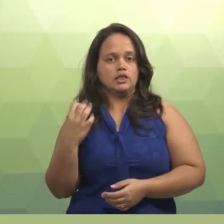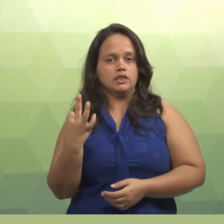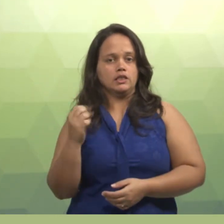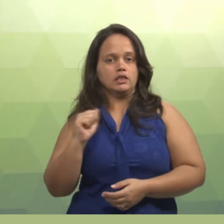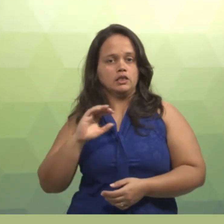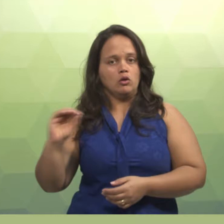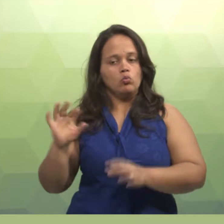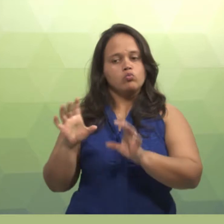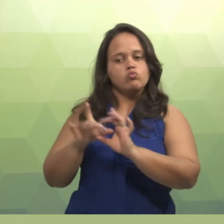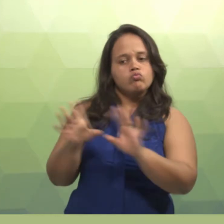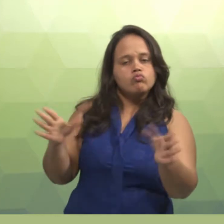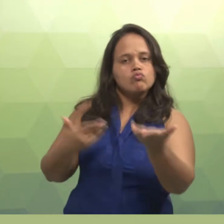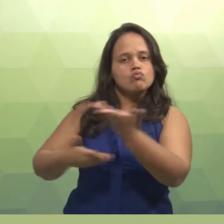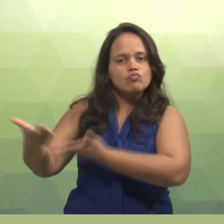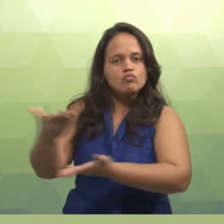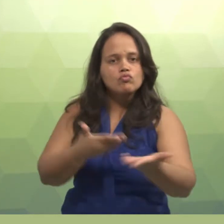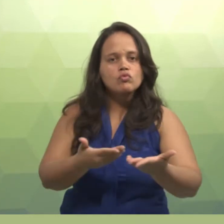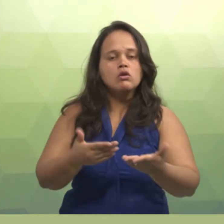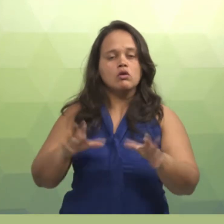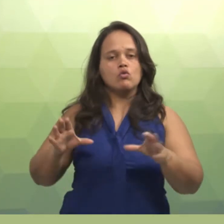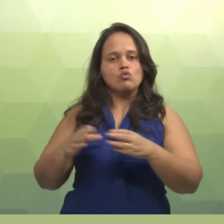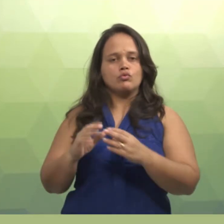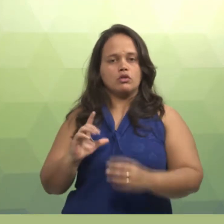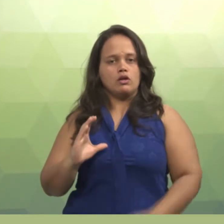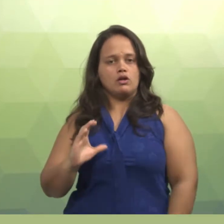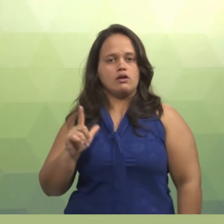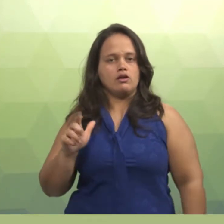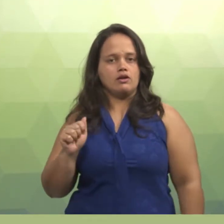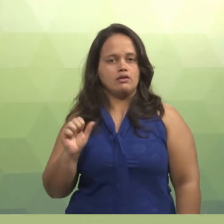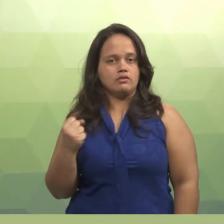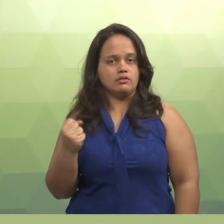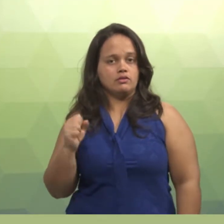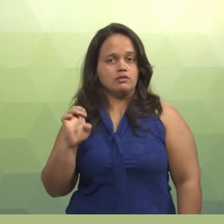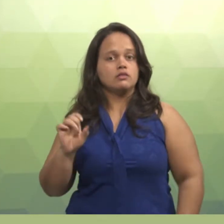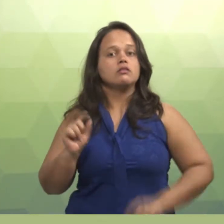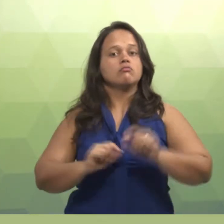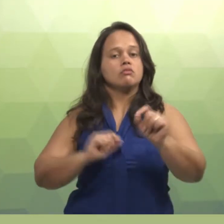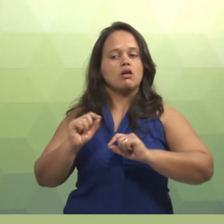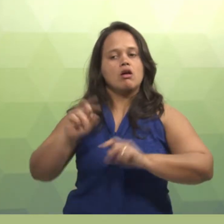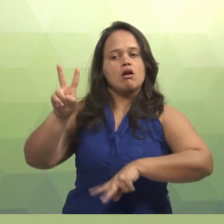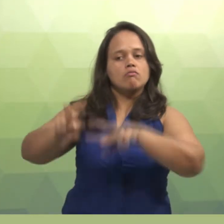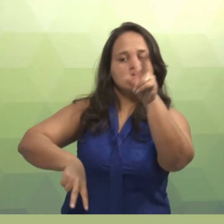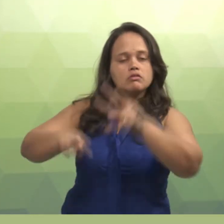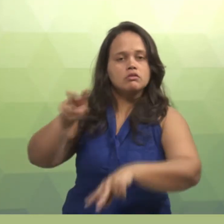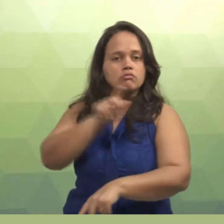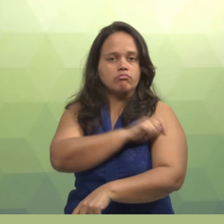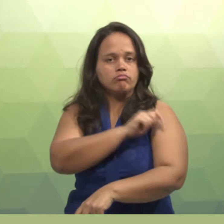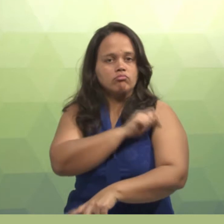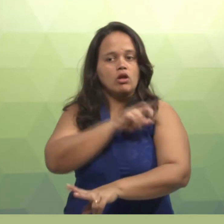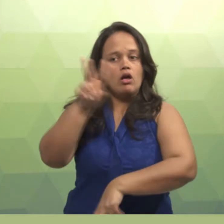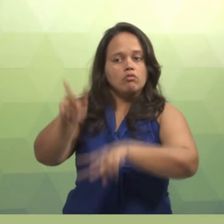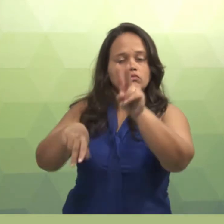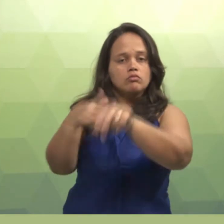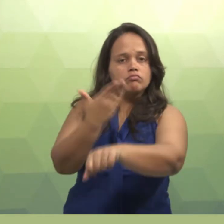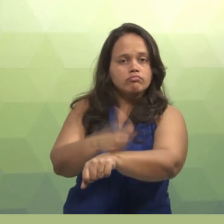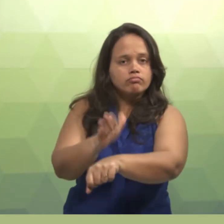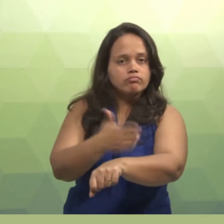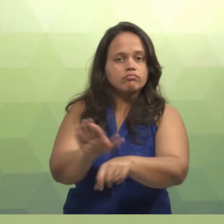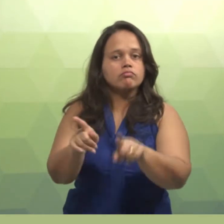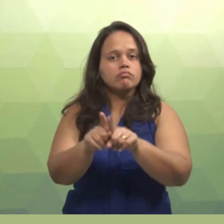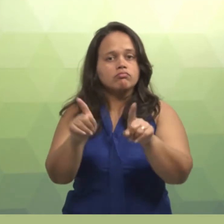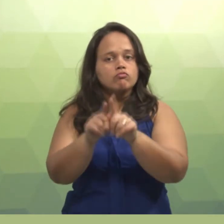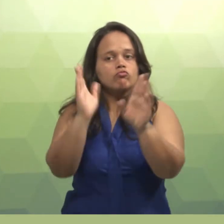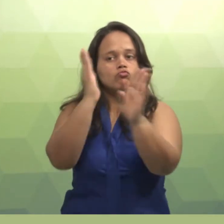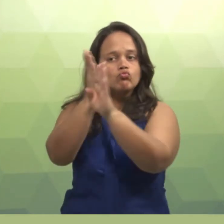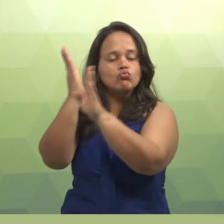práticas, com o objetivo de diagnosticar a razão das dificuldades dos alunos e apontar as mudanças necessárias nos